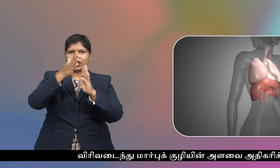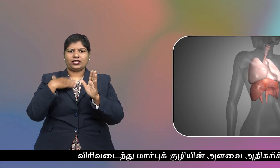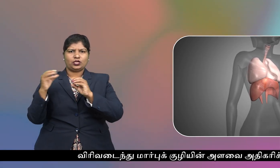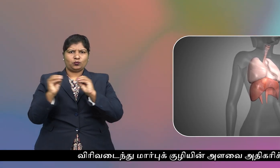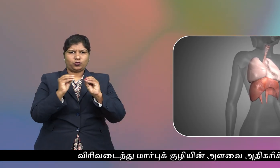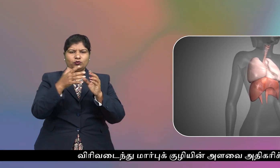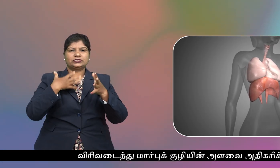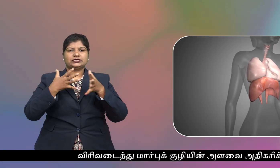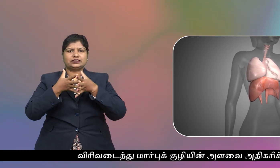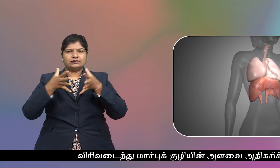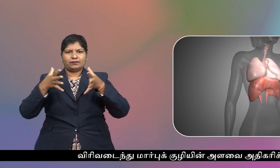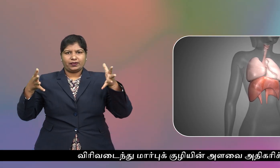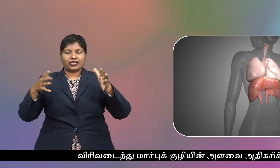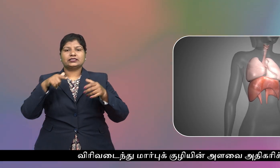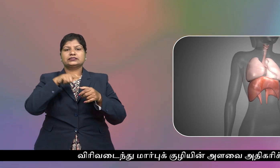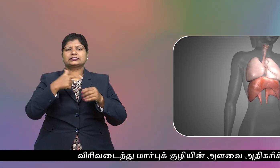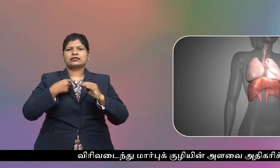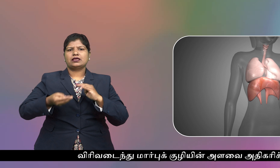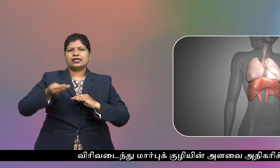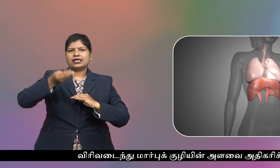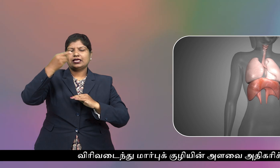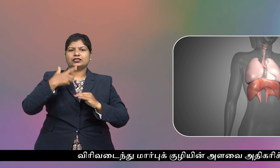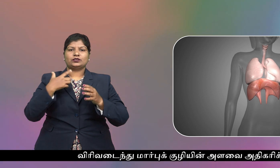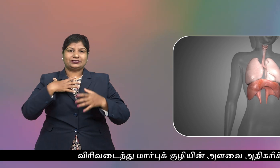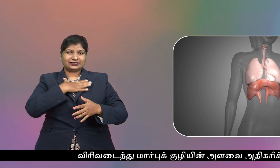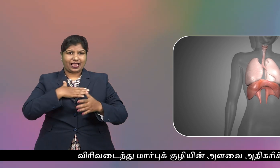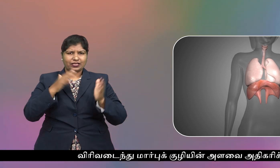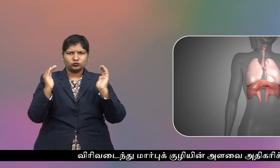விரிவடைந்து மார்பு குழியின் அளவை அதிகரிக்கிறது.